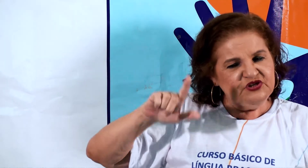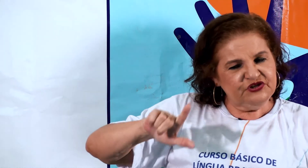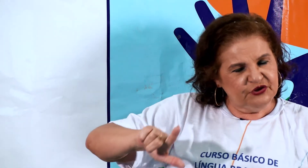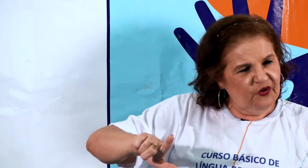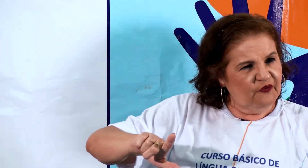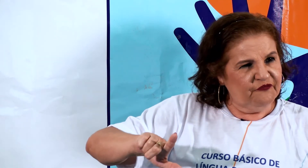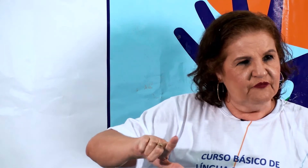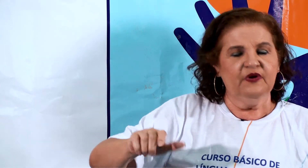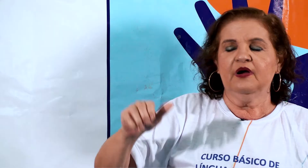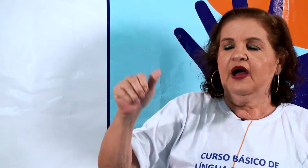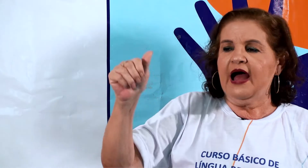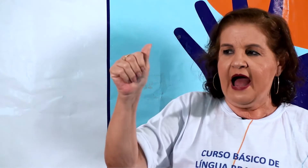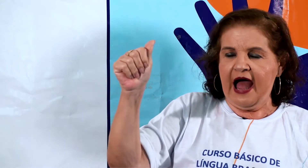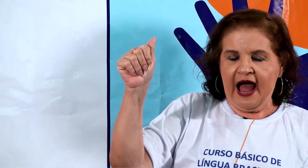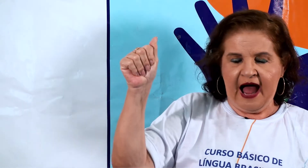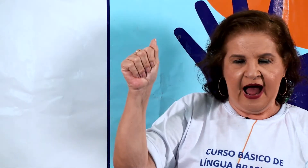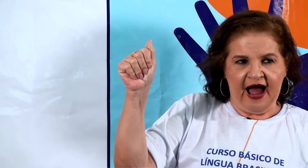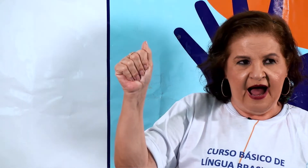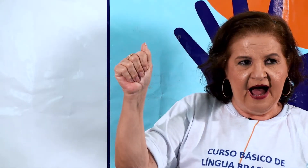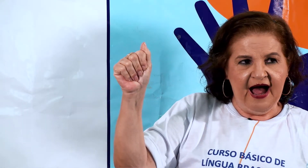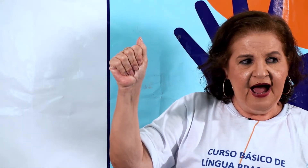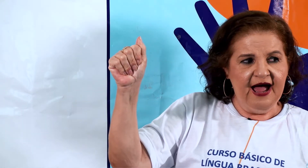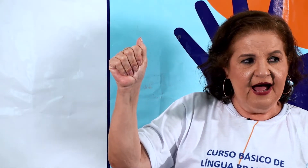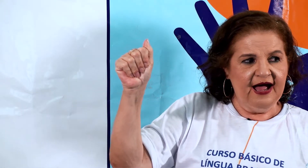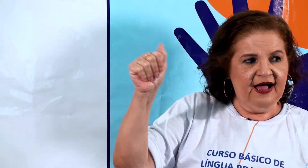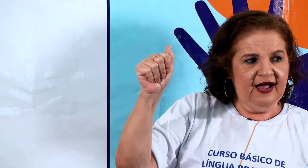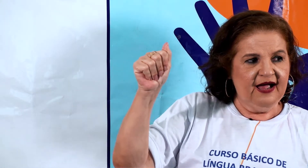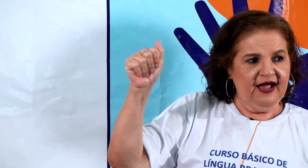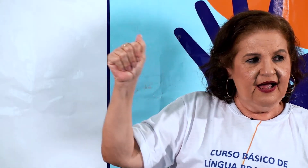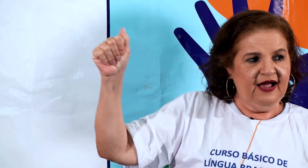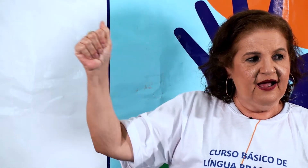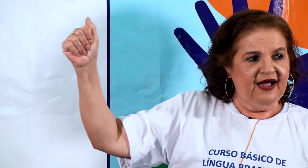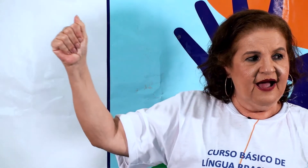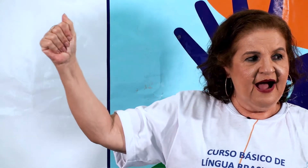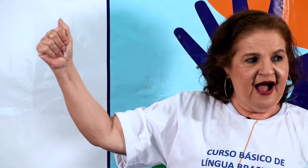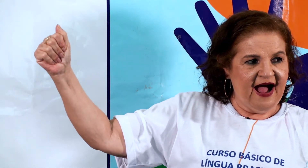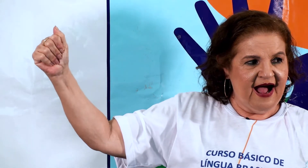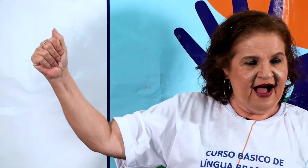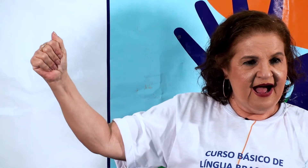de novo? Repetir. A, B, A,